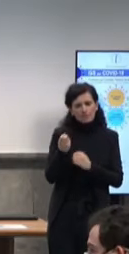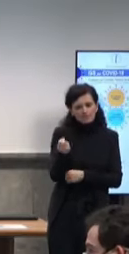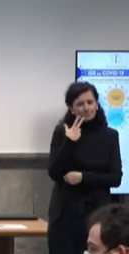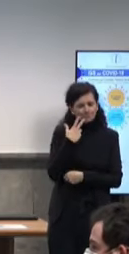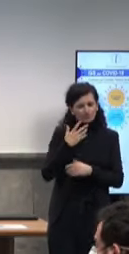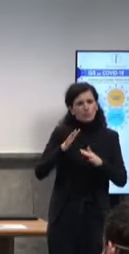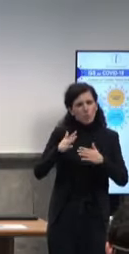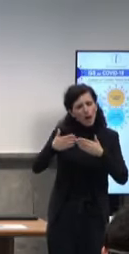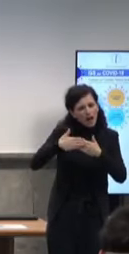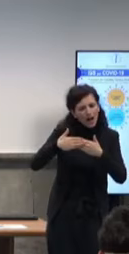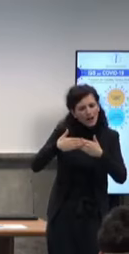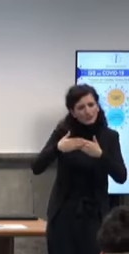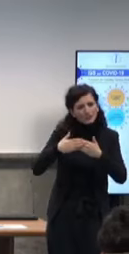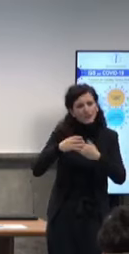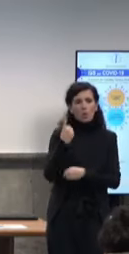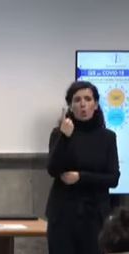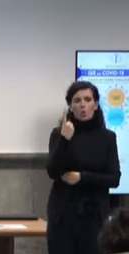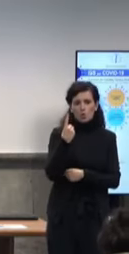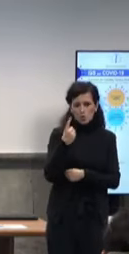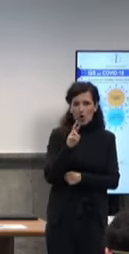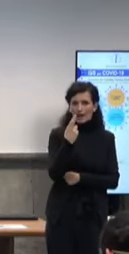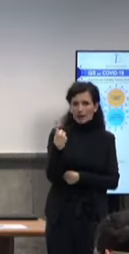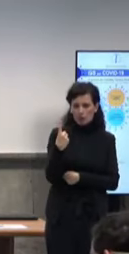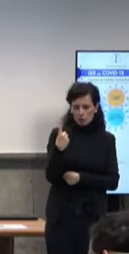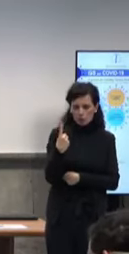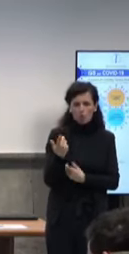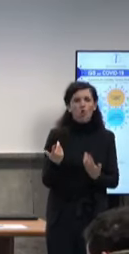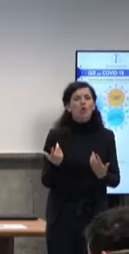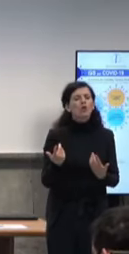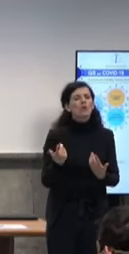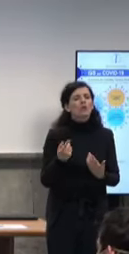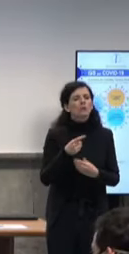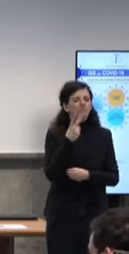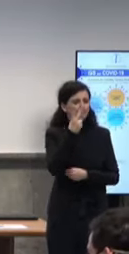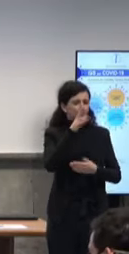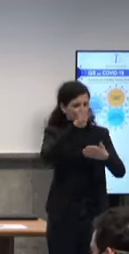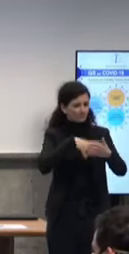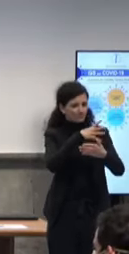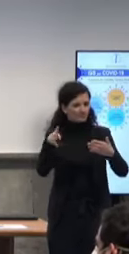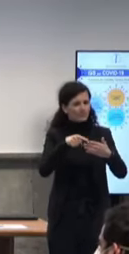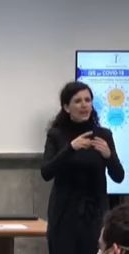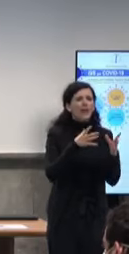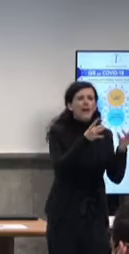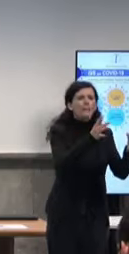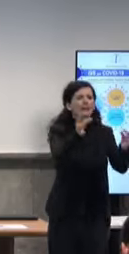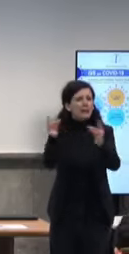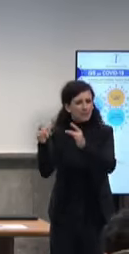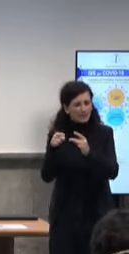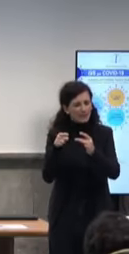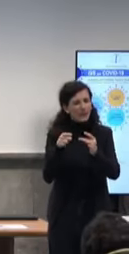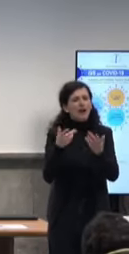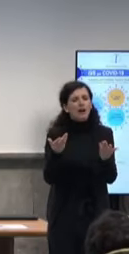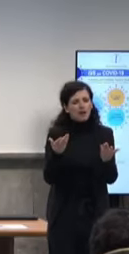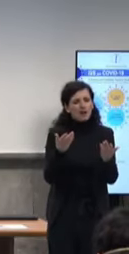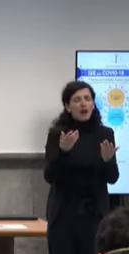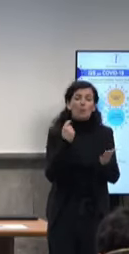dove vogliamo arrivare lo sappiamo a livello nazionale ma come avete visto dal quadro epidemiologico e molto importante saperlo anche a